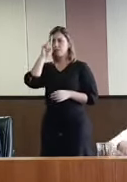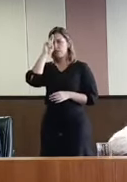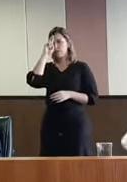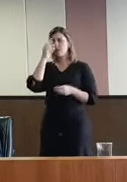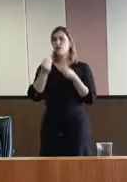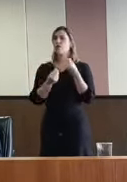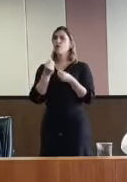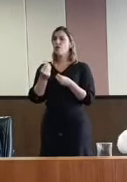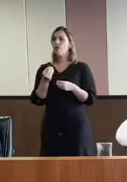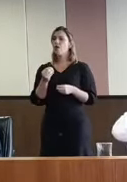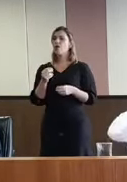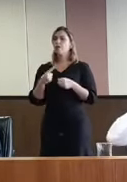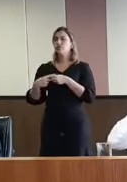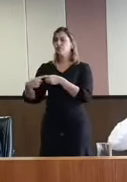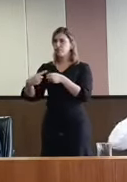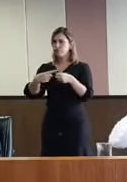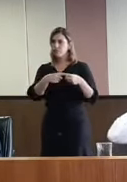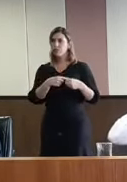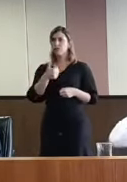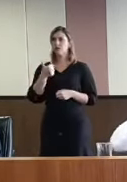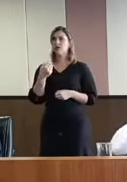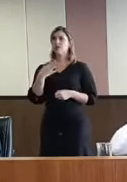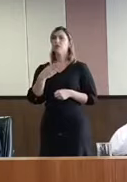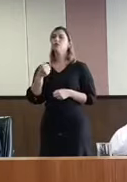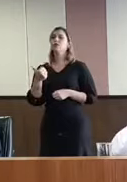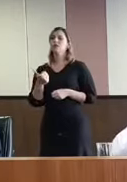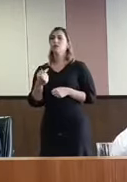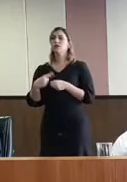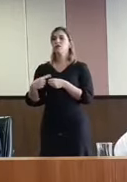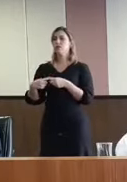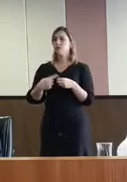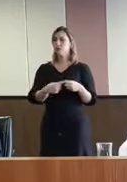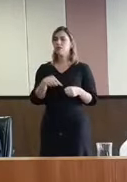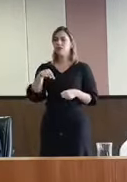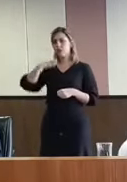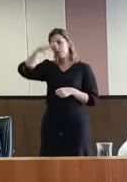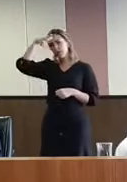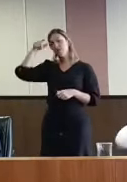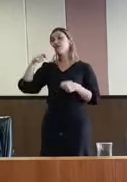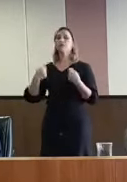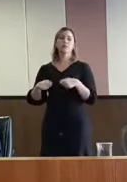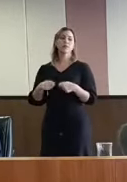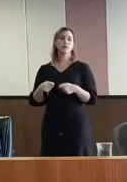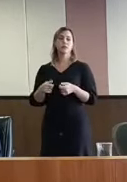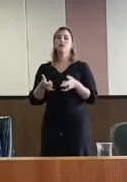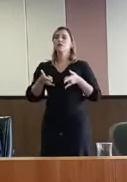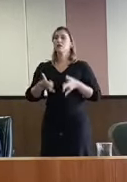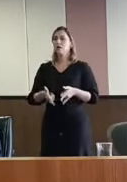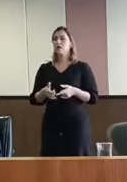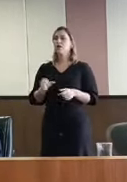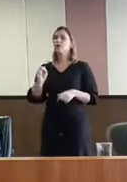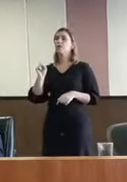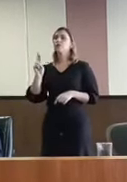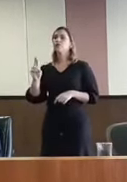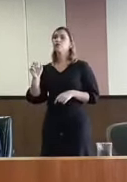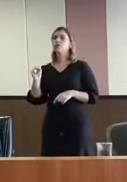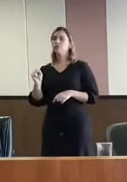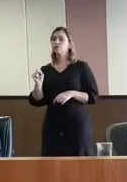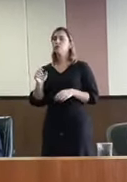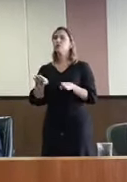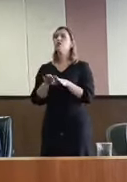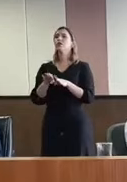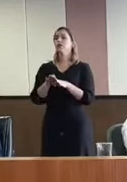dos 141 municípios que dispõem de leitos SUS para atendimento e também finalizando um